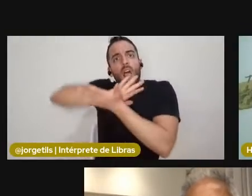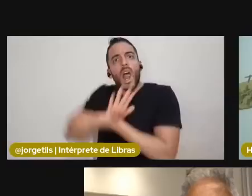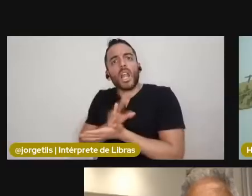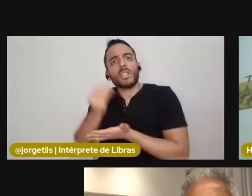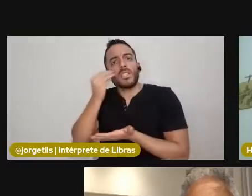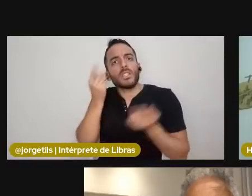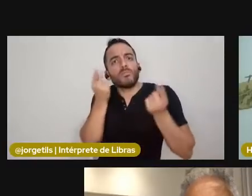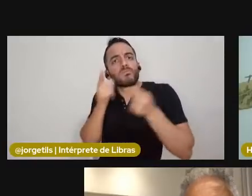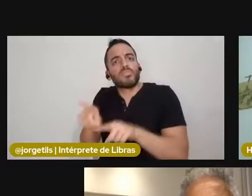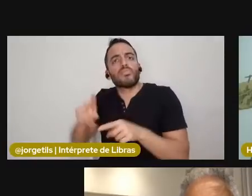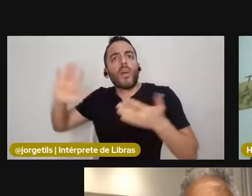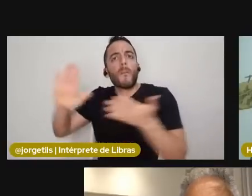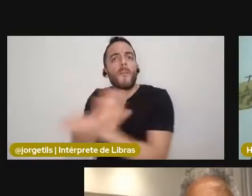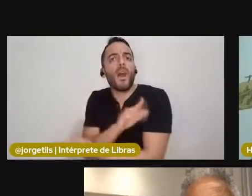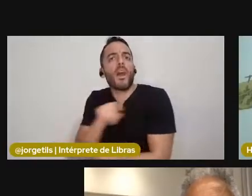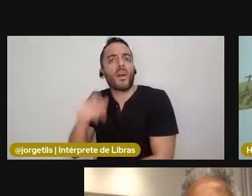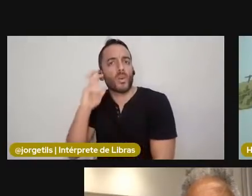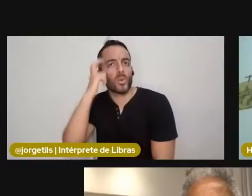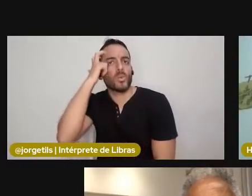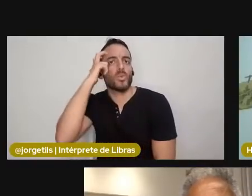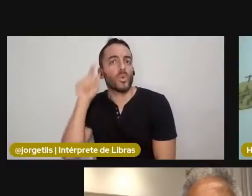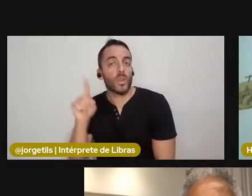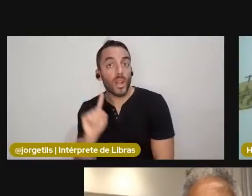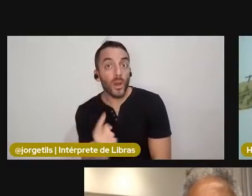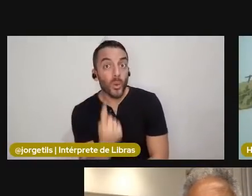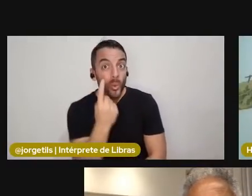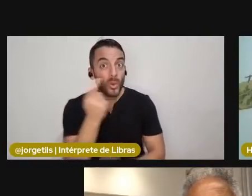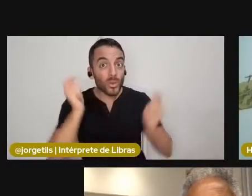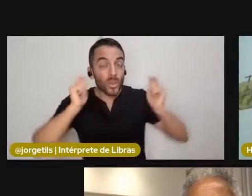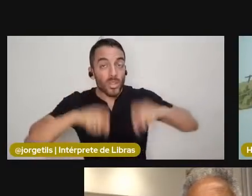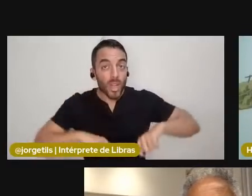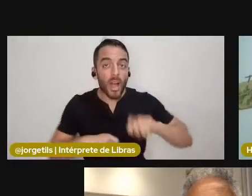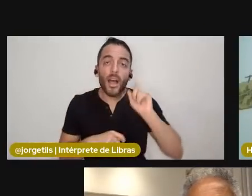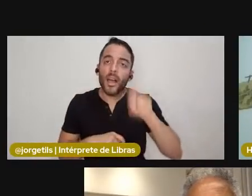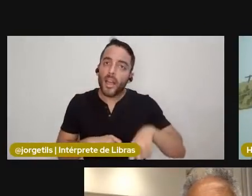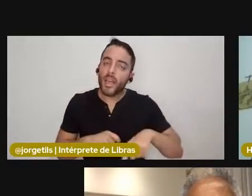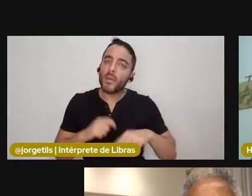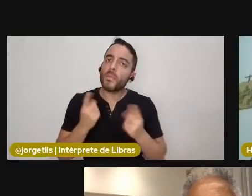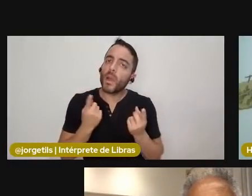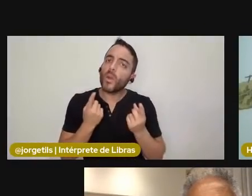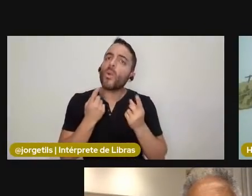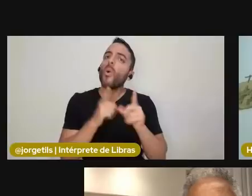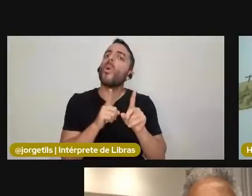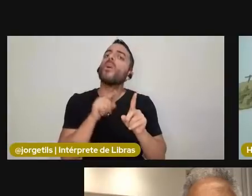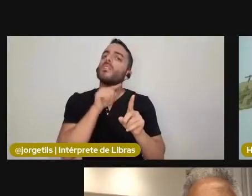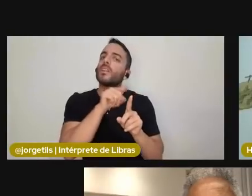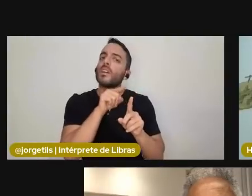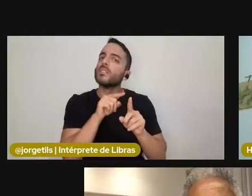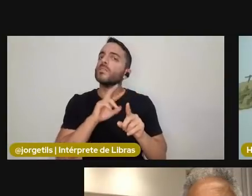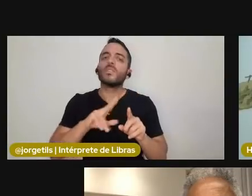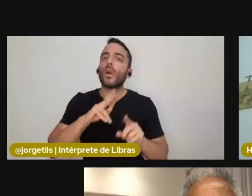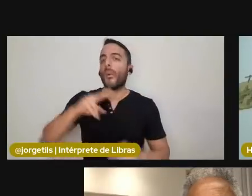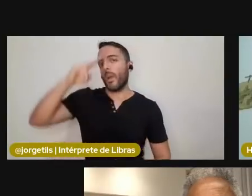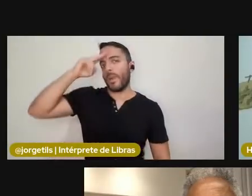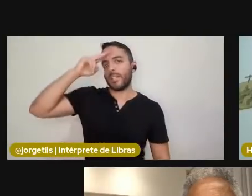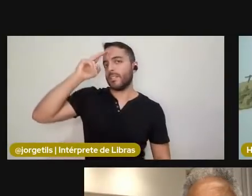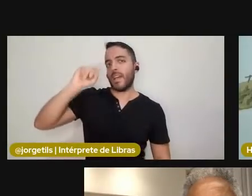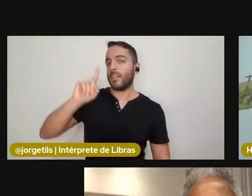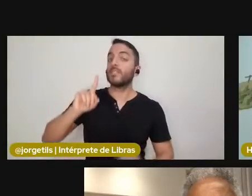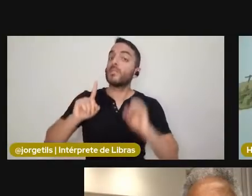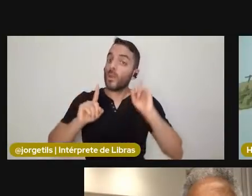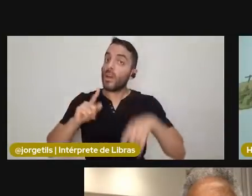único quem pode impedir esse processo é o artista, não é o exército. É o artista, é